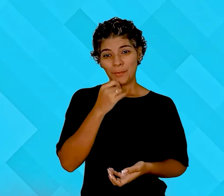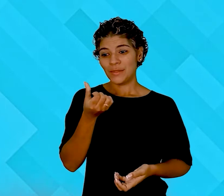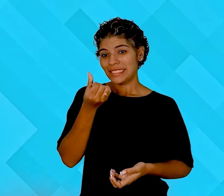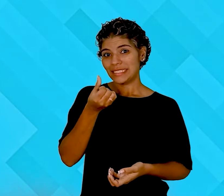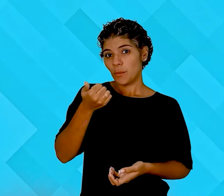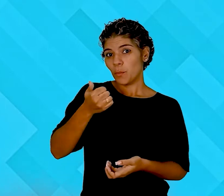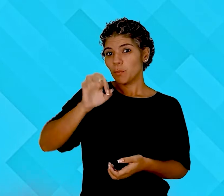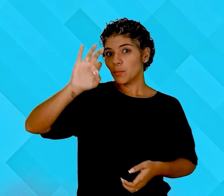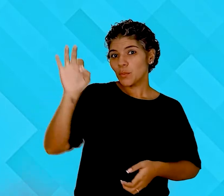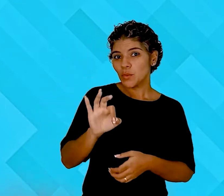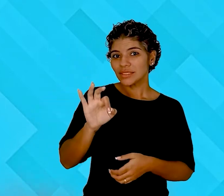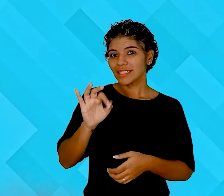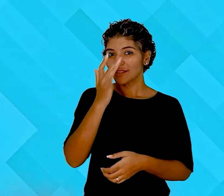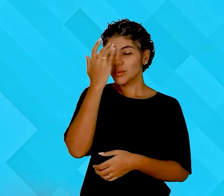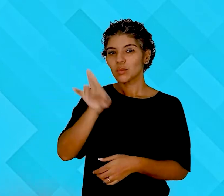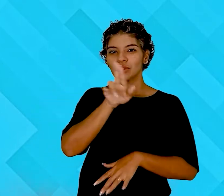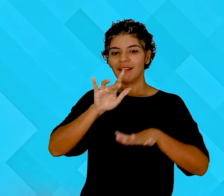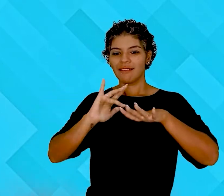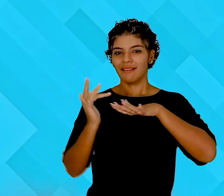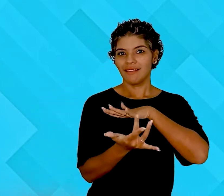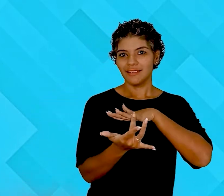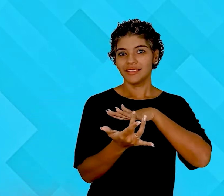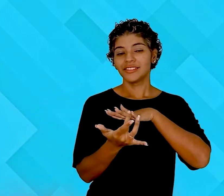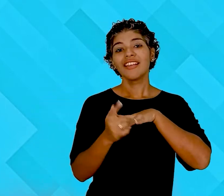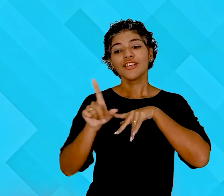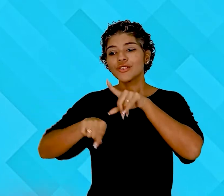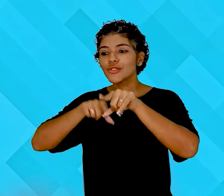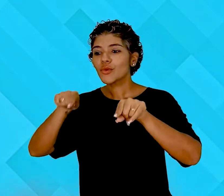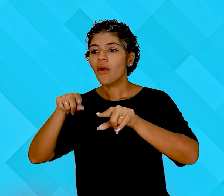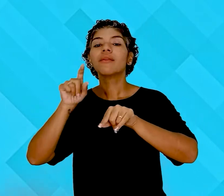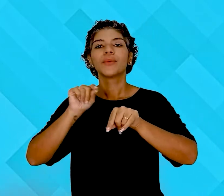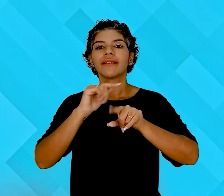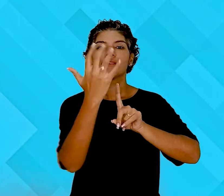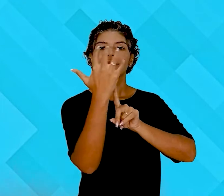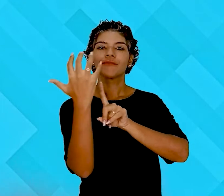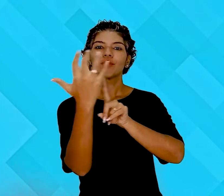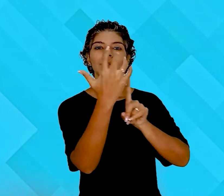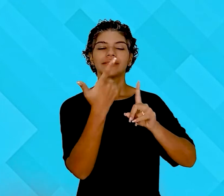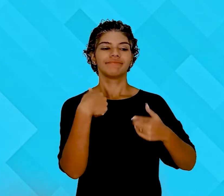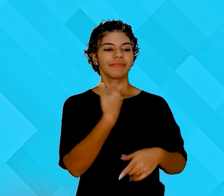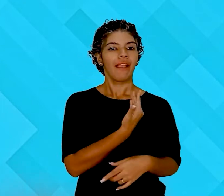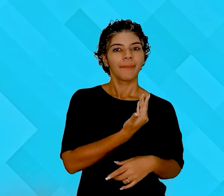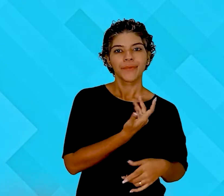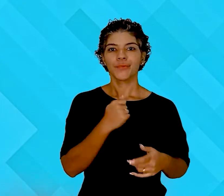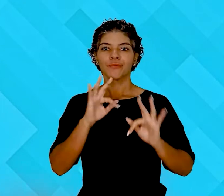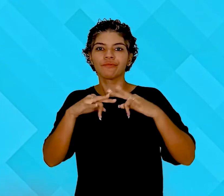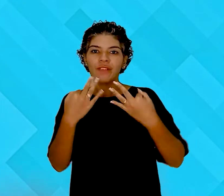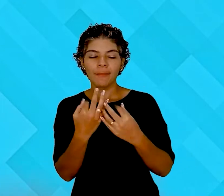escolhas em opiniões de parentes, de conhecidos. Então, a gente poder pessoalizar isso tudo,